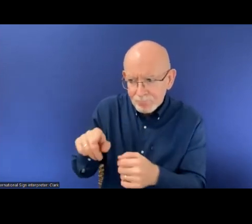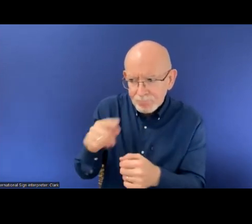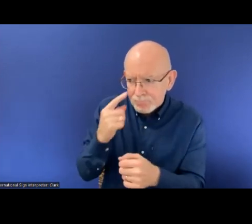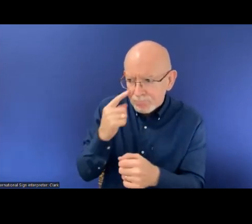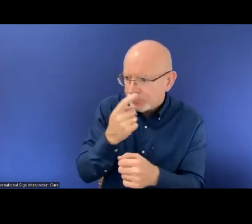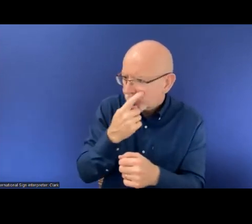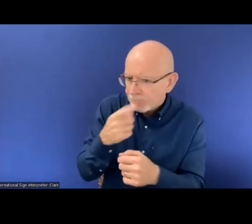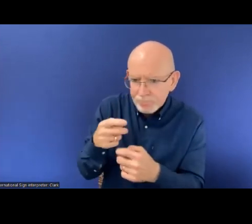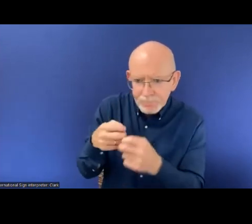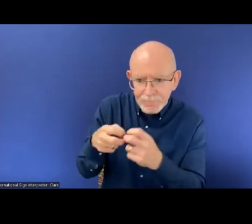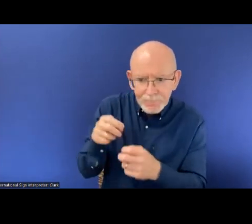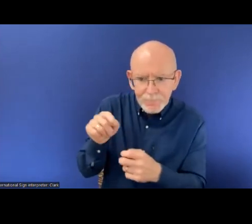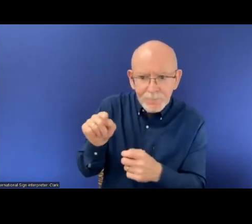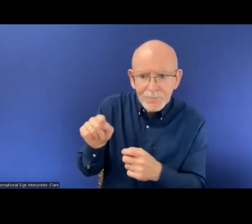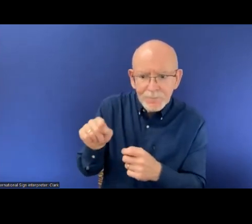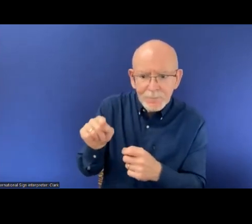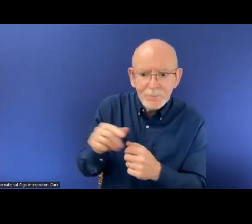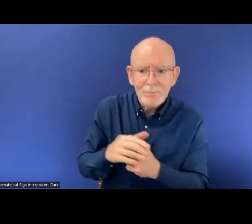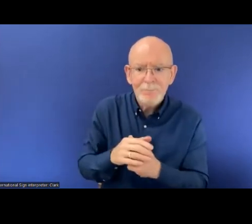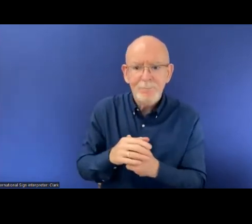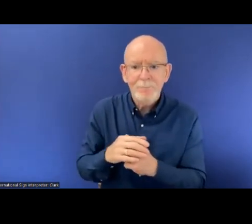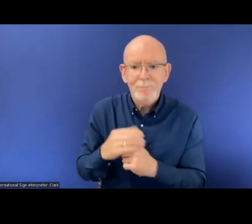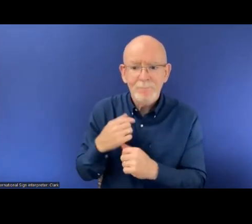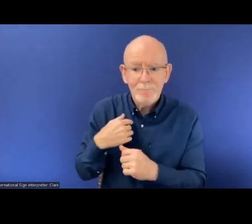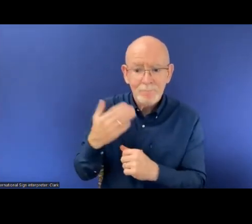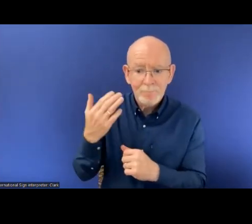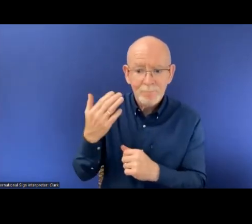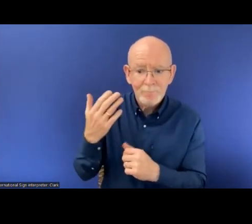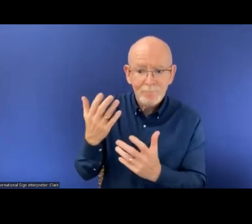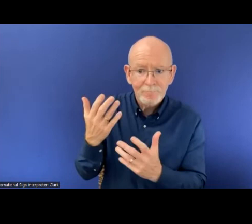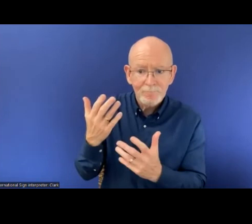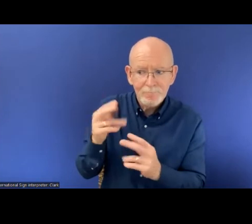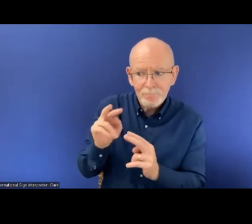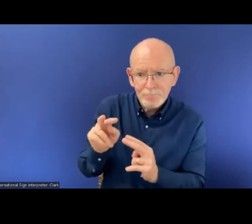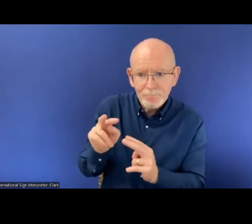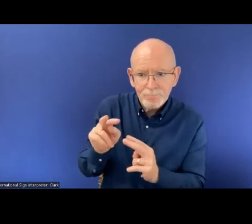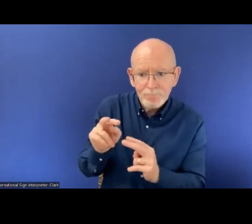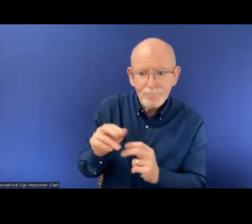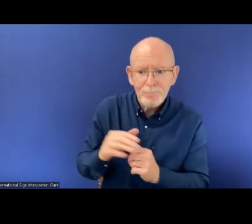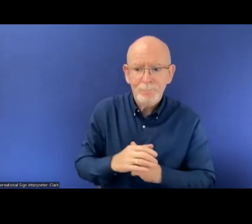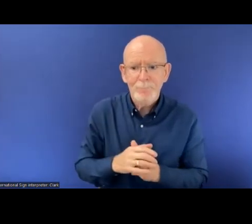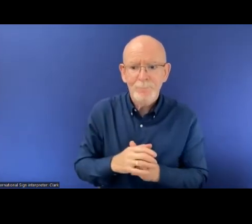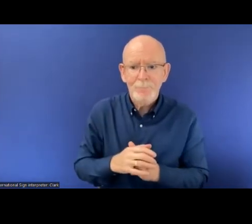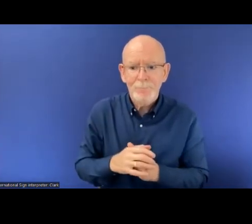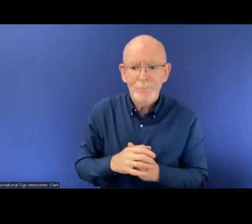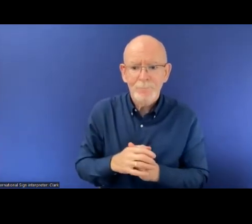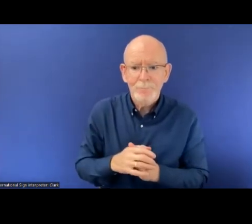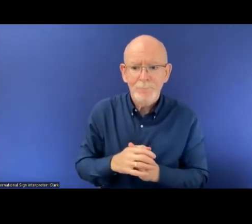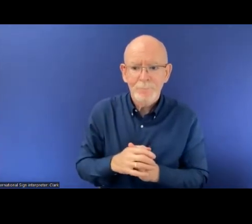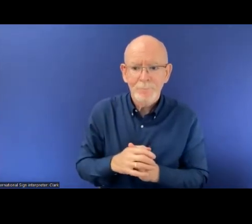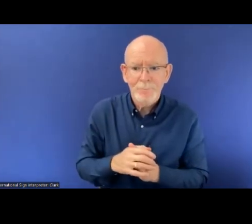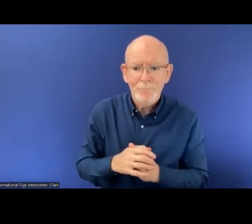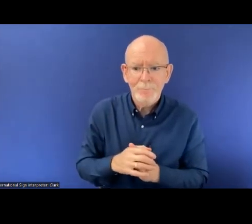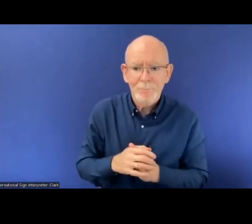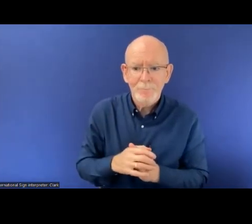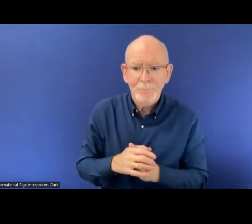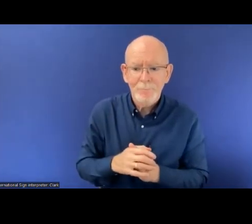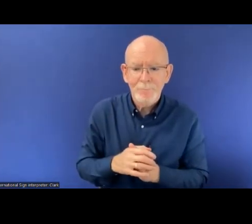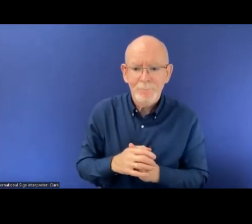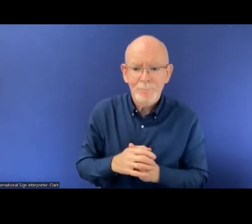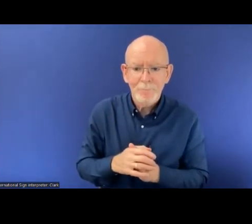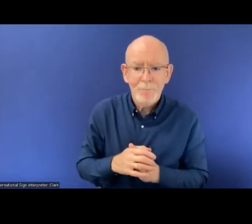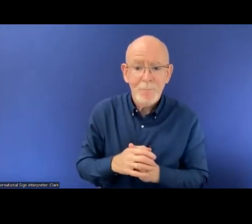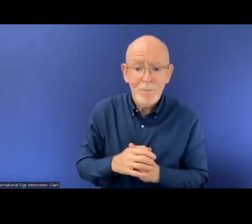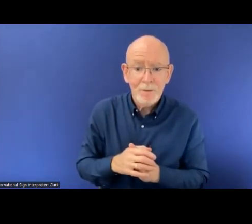akatakati vabereki vavo vachidini vachibatsirana nevana isu tichingobatsirawo kuti zviite zvakanaka